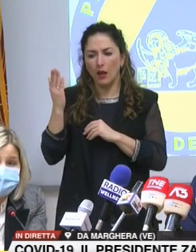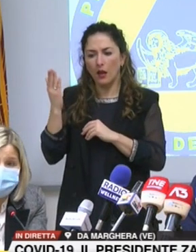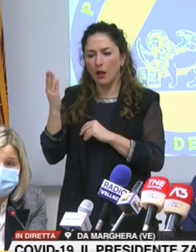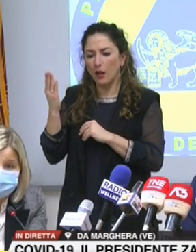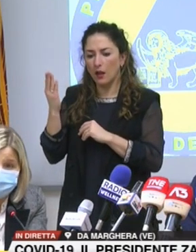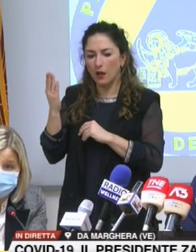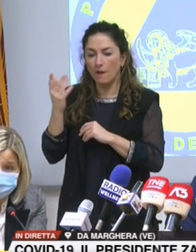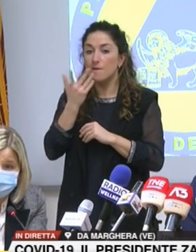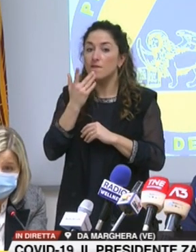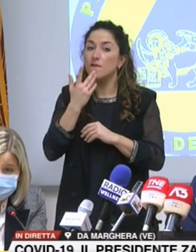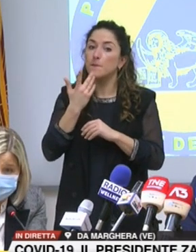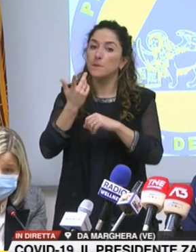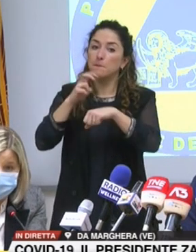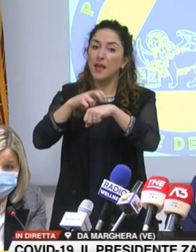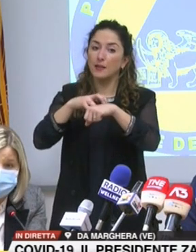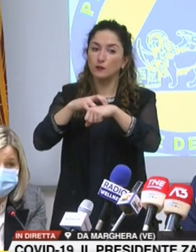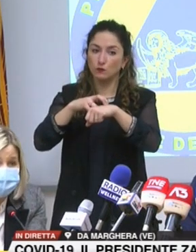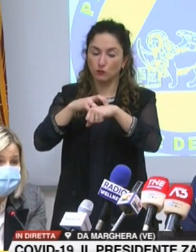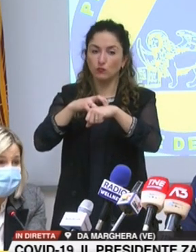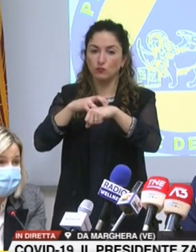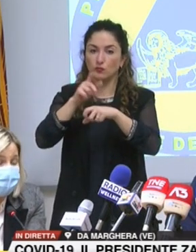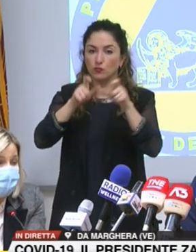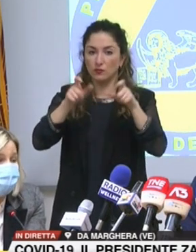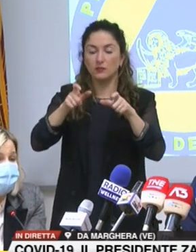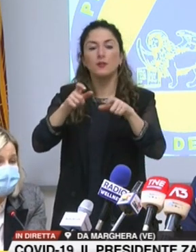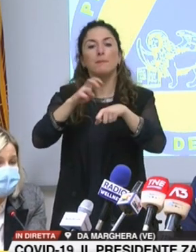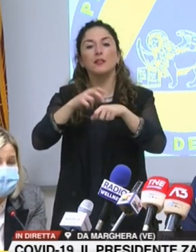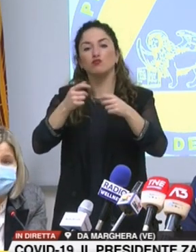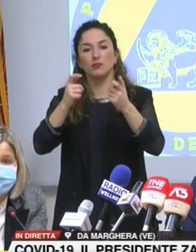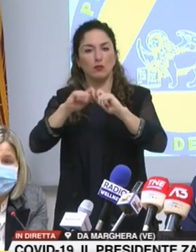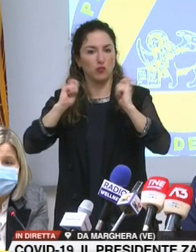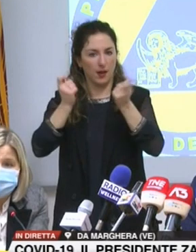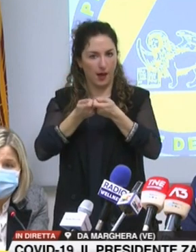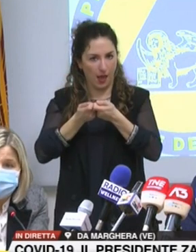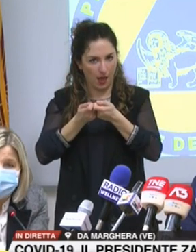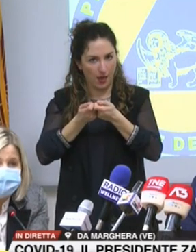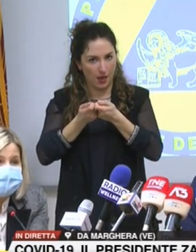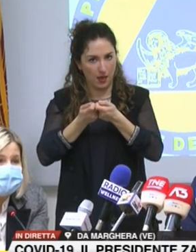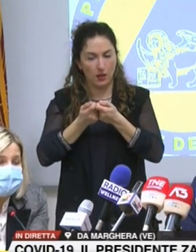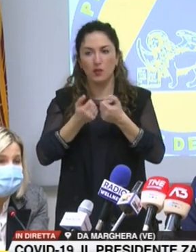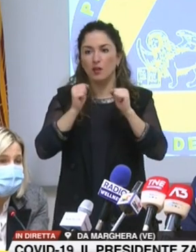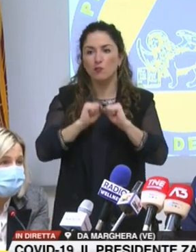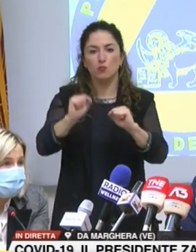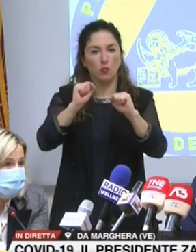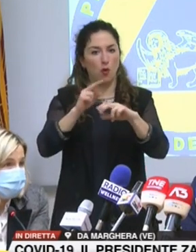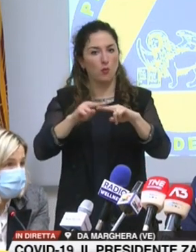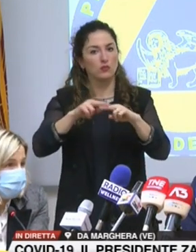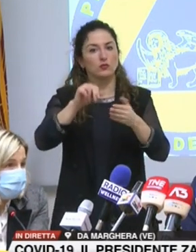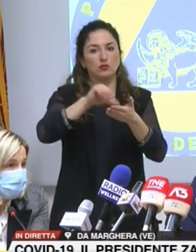della collaborazione dei medici in medicina generale, che quindi potrebbero poi o utilizzare i centri vaccinali che